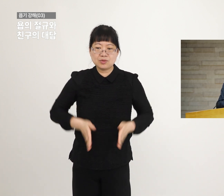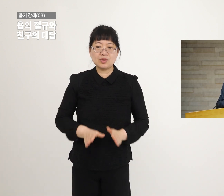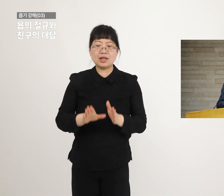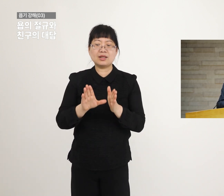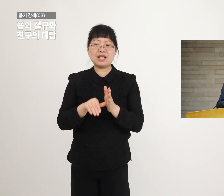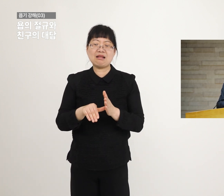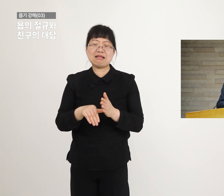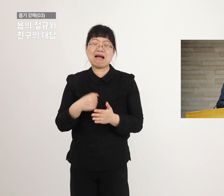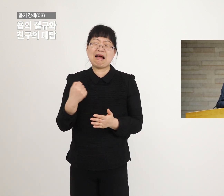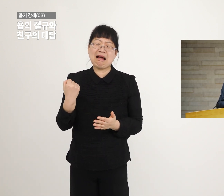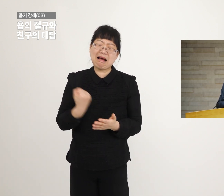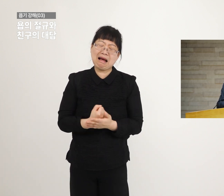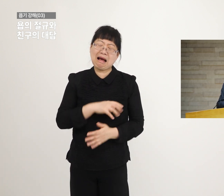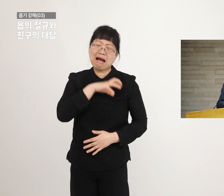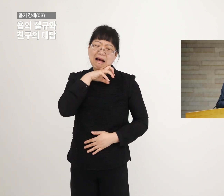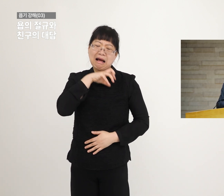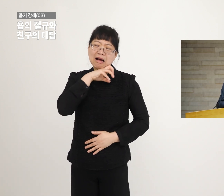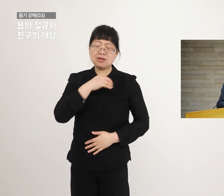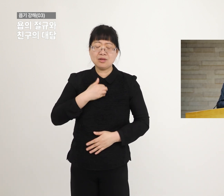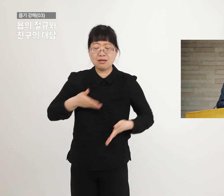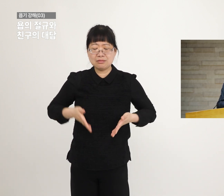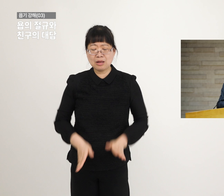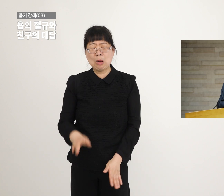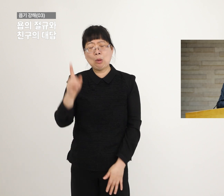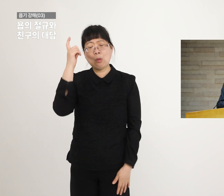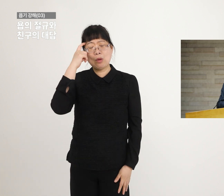대해서 탄식을 해요. 내가 왜 태어났나?